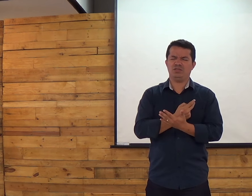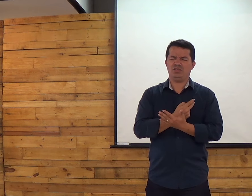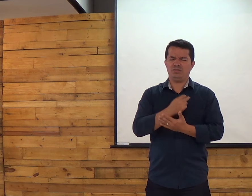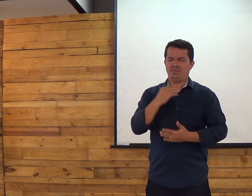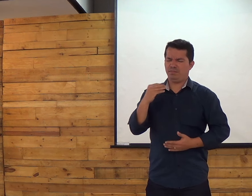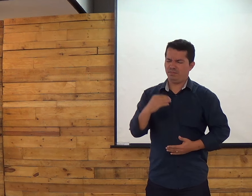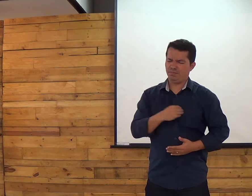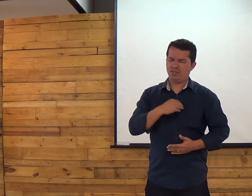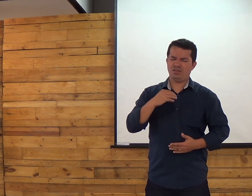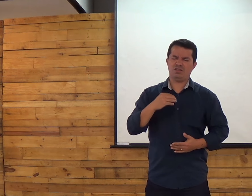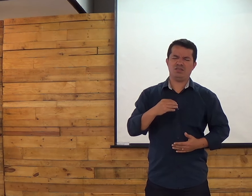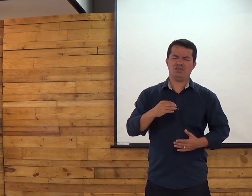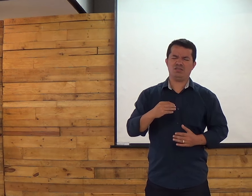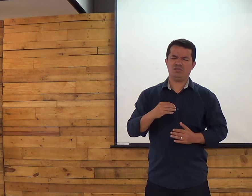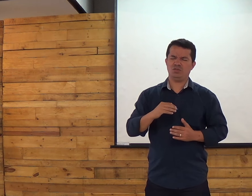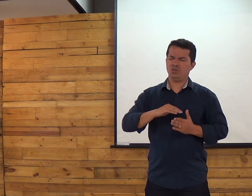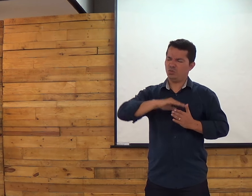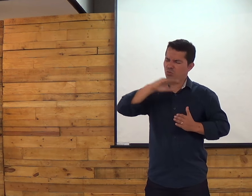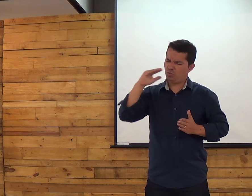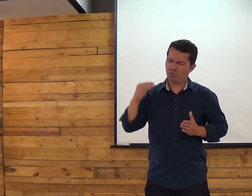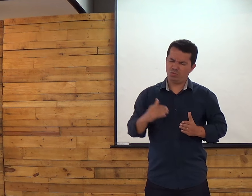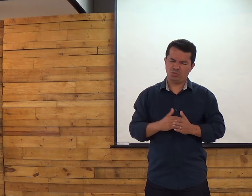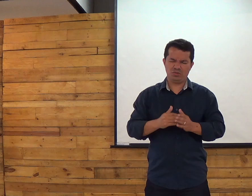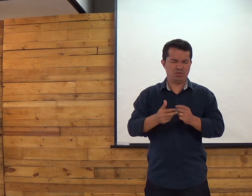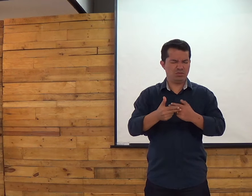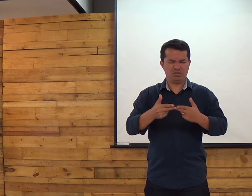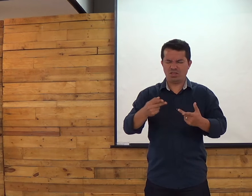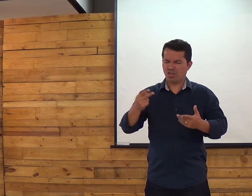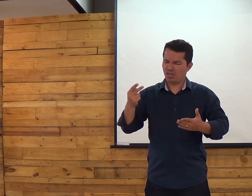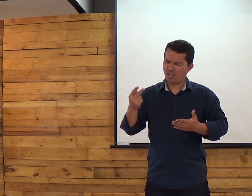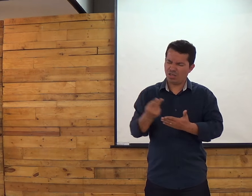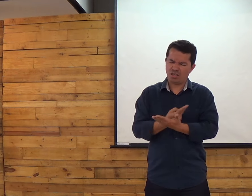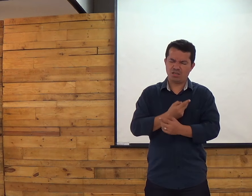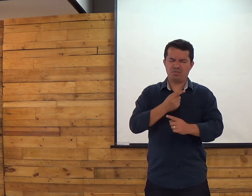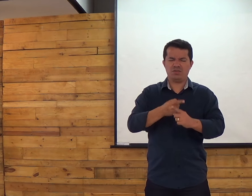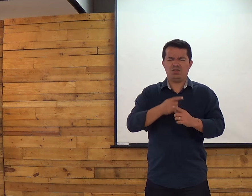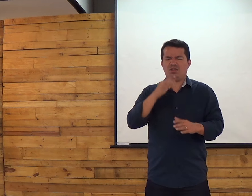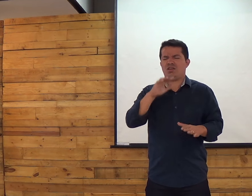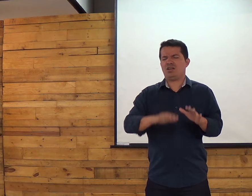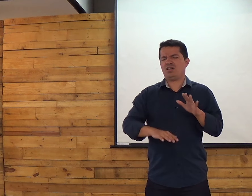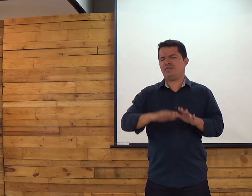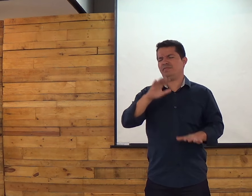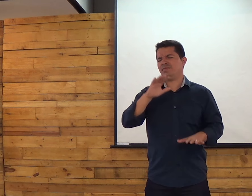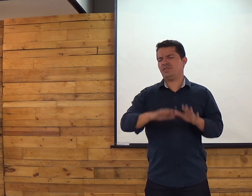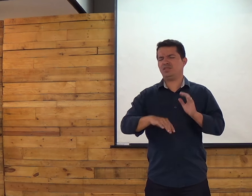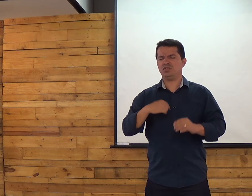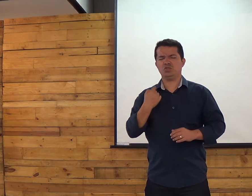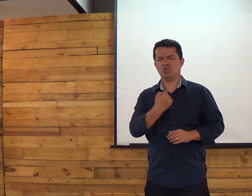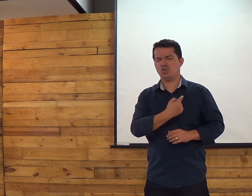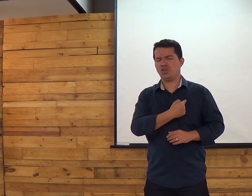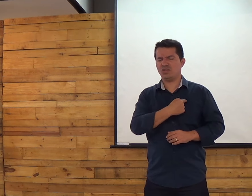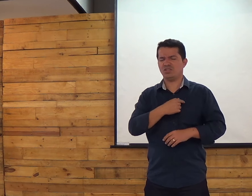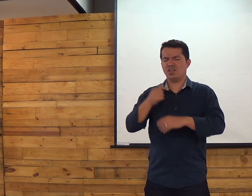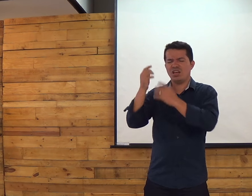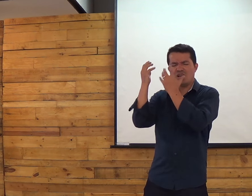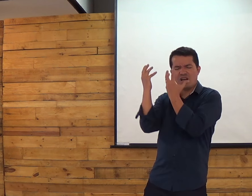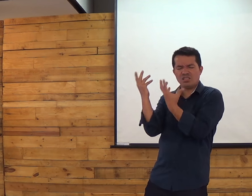perdão por tudo de errado, perdão pelo pecado, pelas coisas erradas que muitas vezes